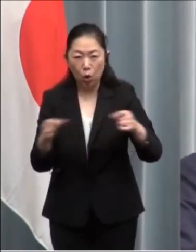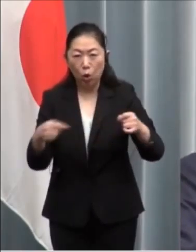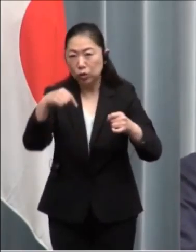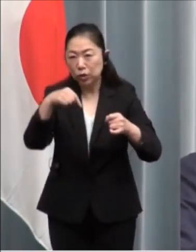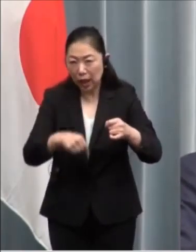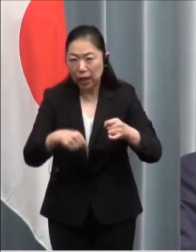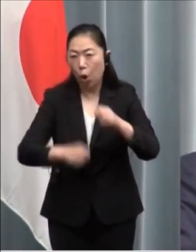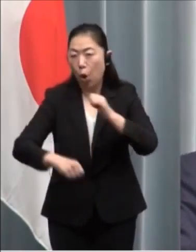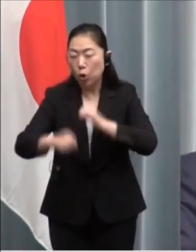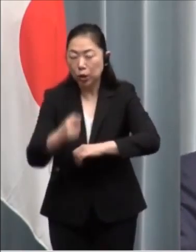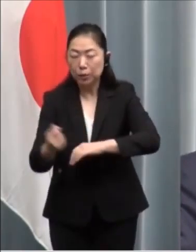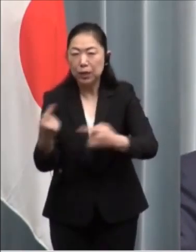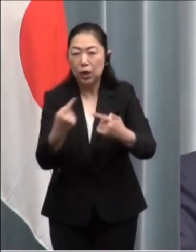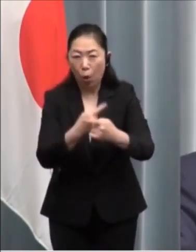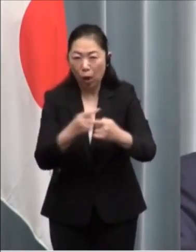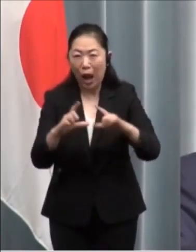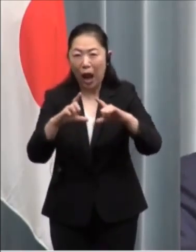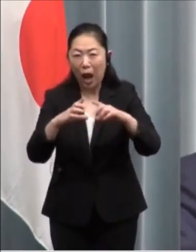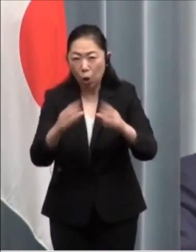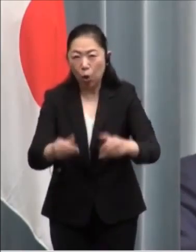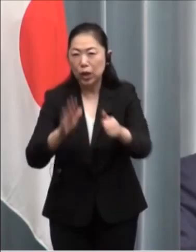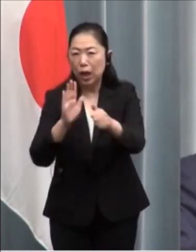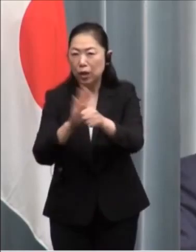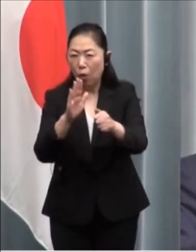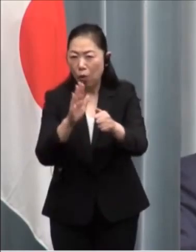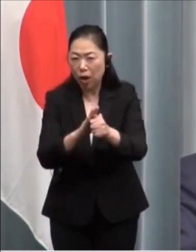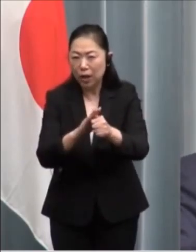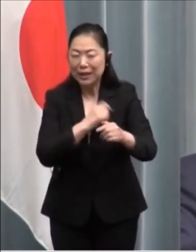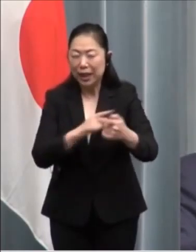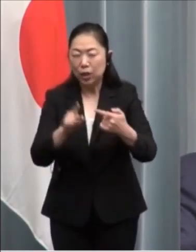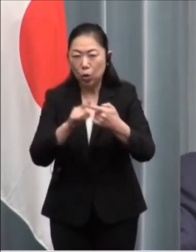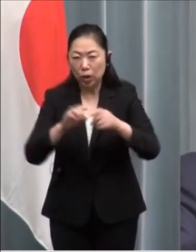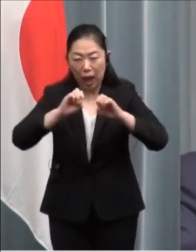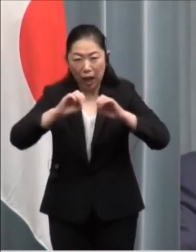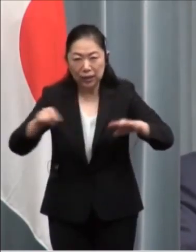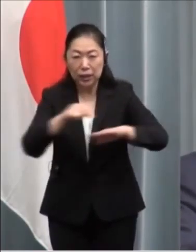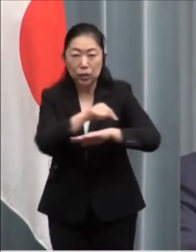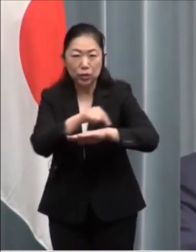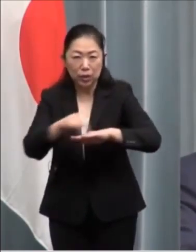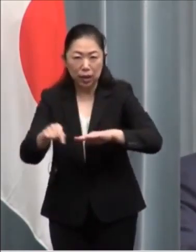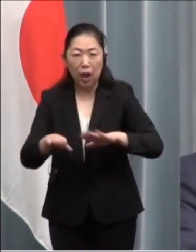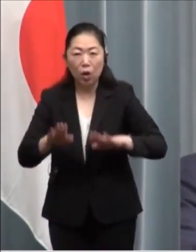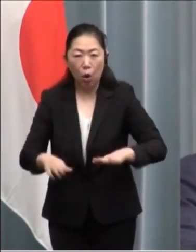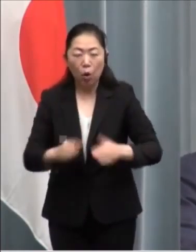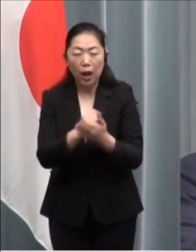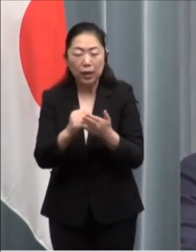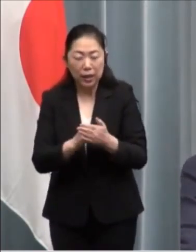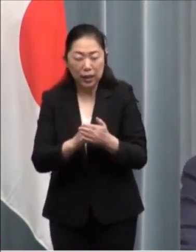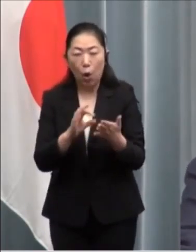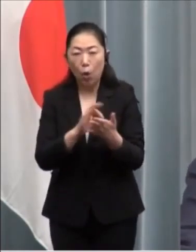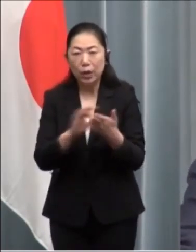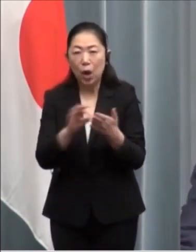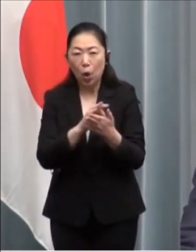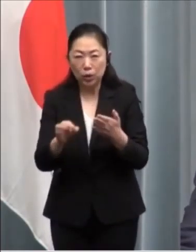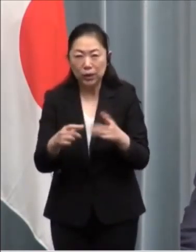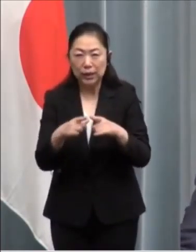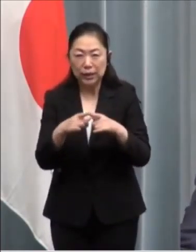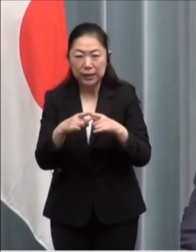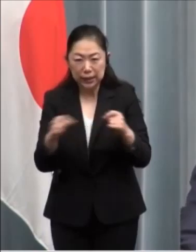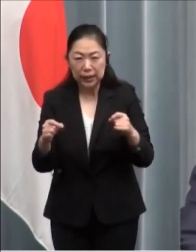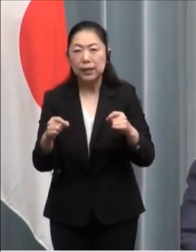取り組み強化及び国際貢献について積極的に発信する考えであります。なおこの機会を利用して日米韓首脳会談を開